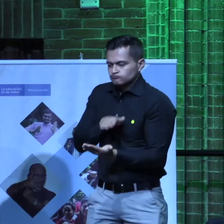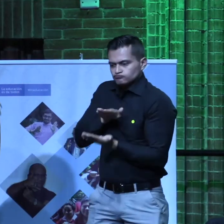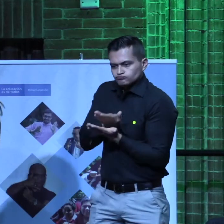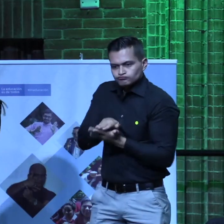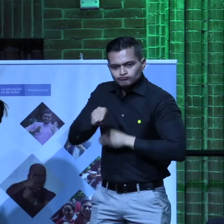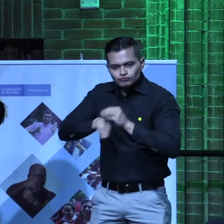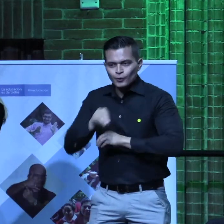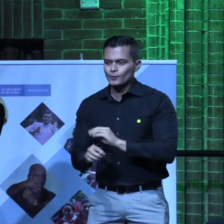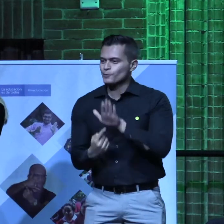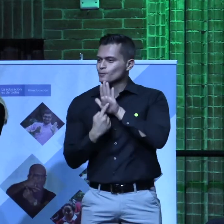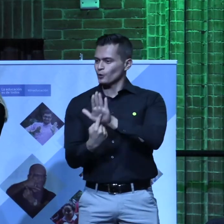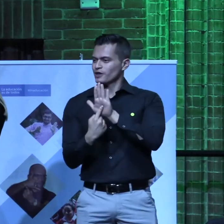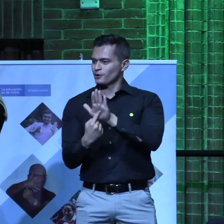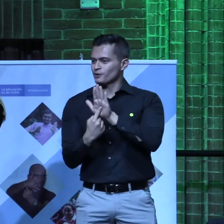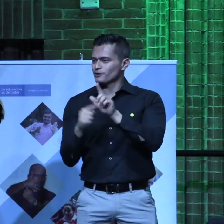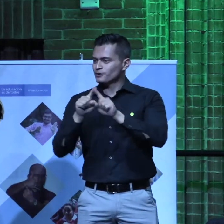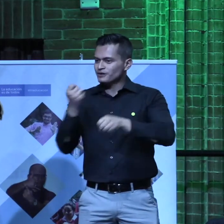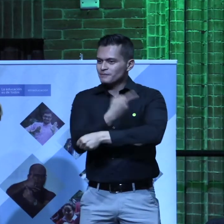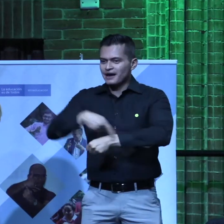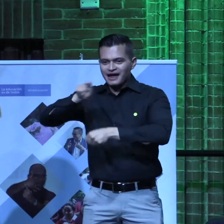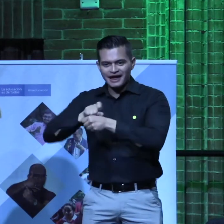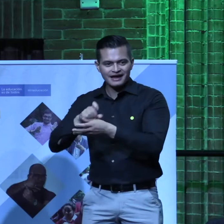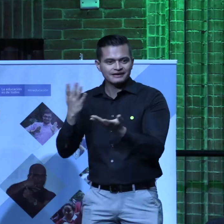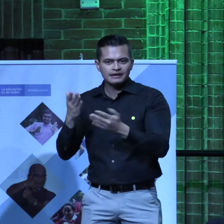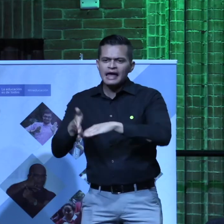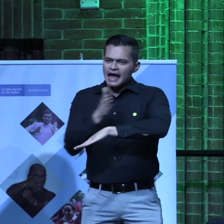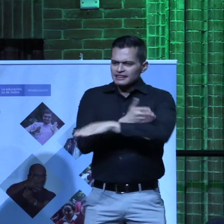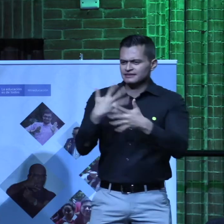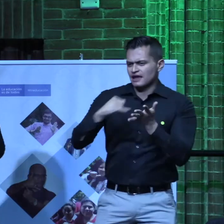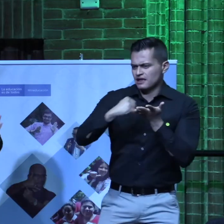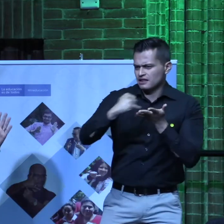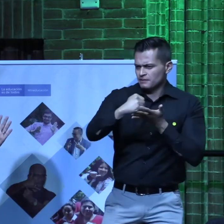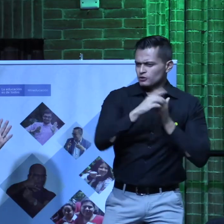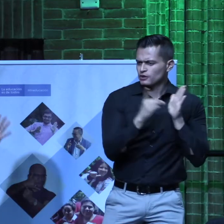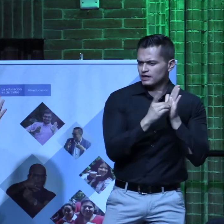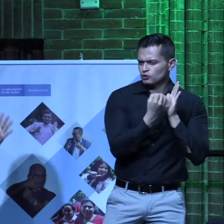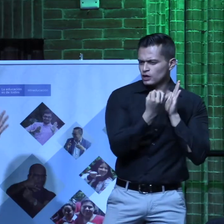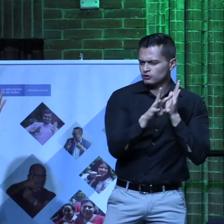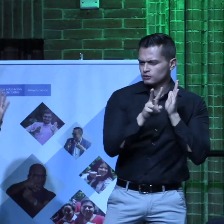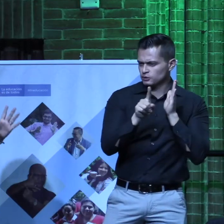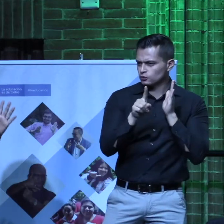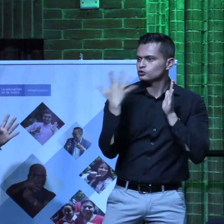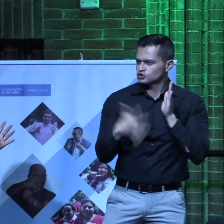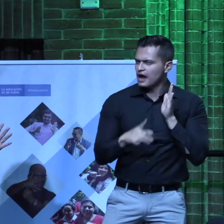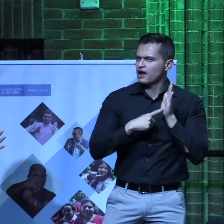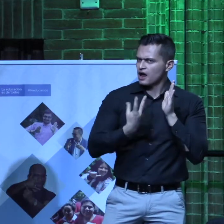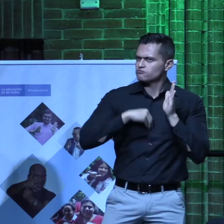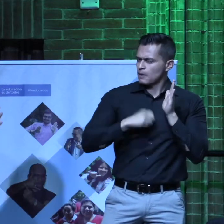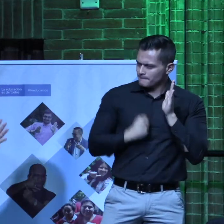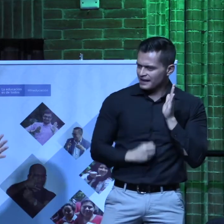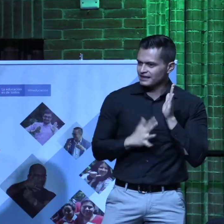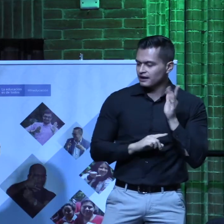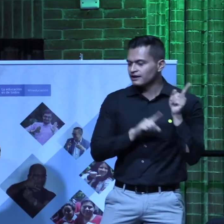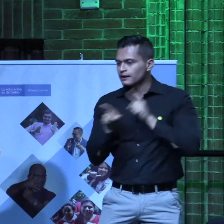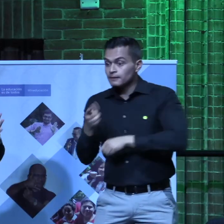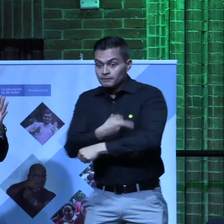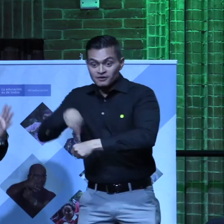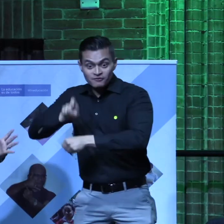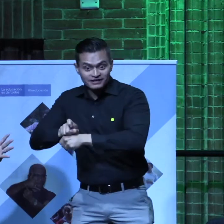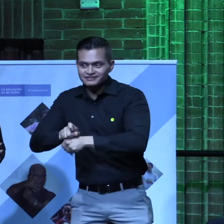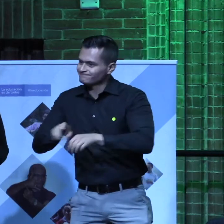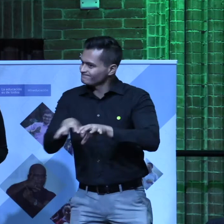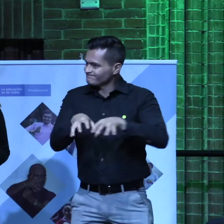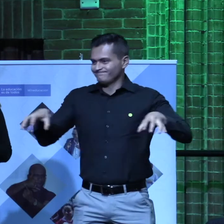primera infancia. Tenemos muy claros los lineamientos que define el decreto 1421, pero en primera infancia tenemos aún muchas preguntas. Es un sector distinto,